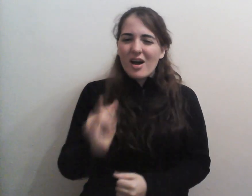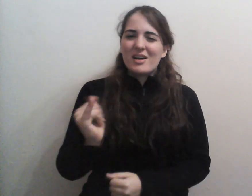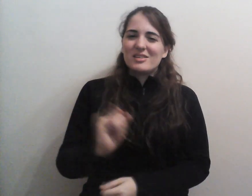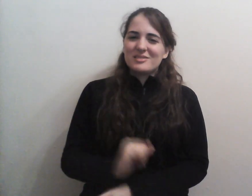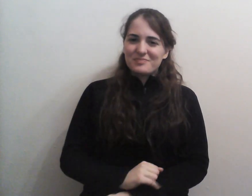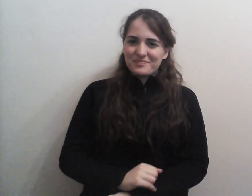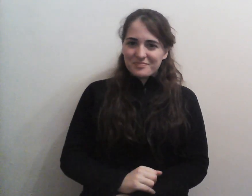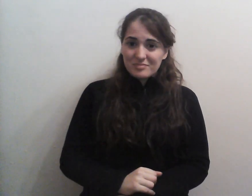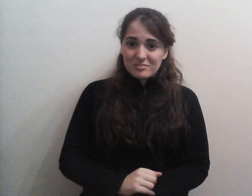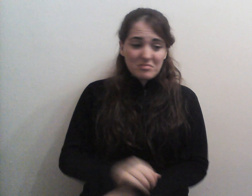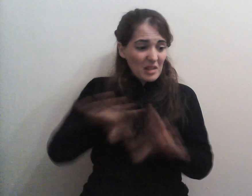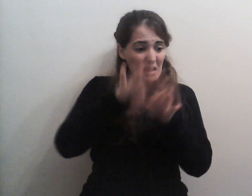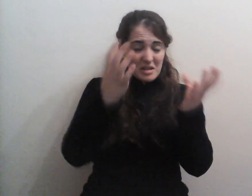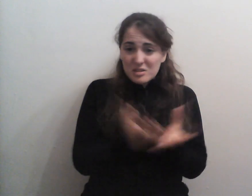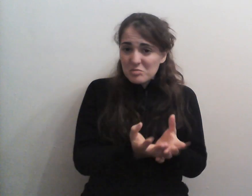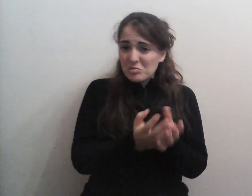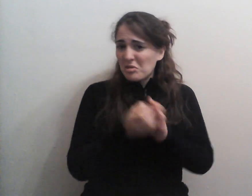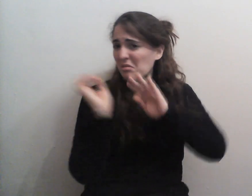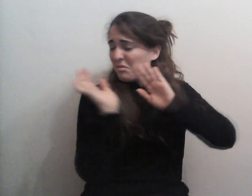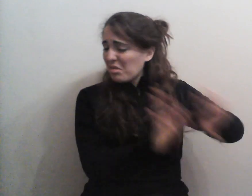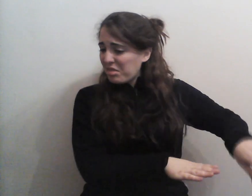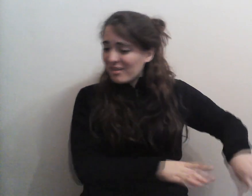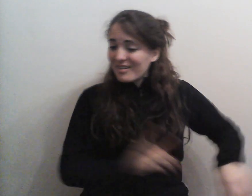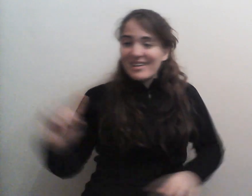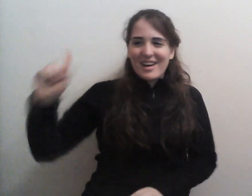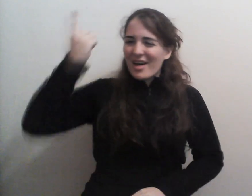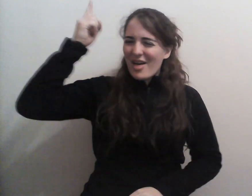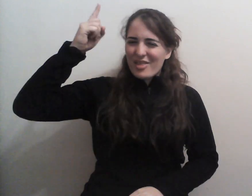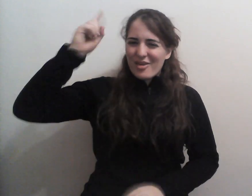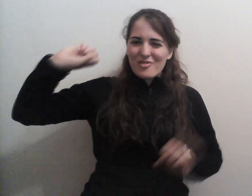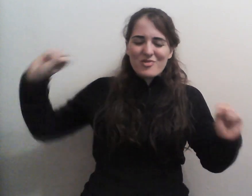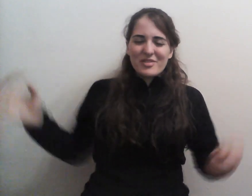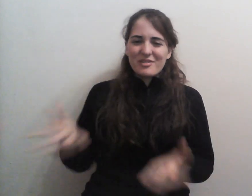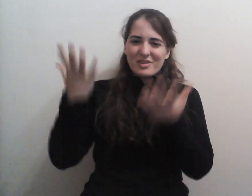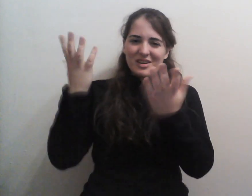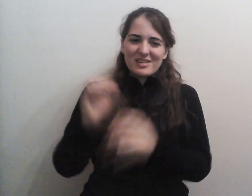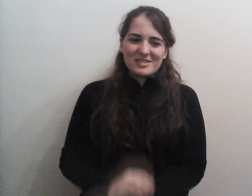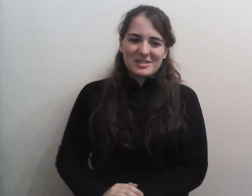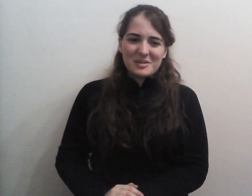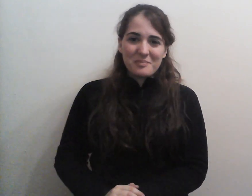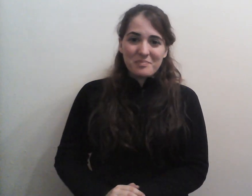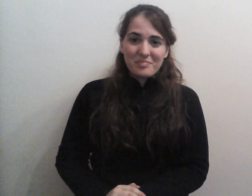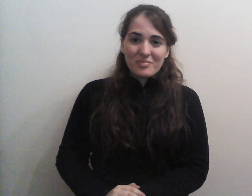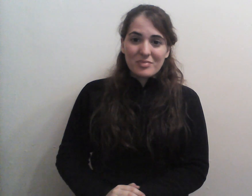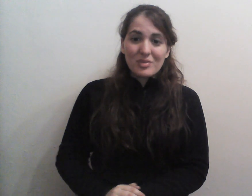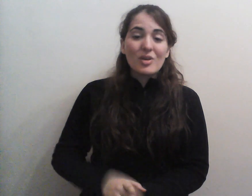esperanza de este mundo, viva. Oh hermano, hermana, has gustado la benignidad del Señor. Es